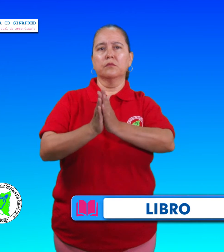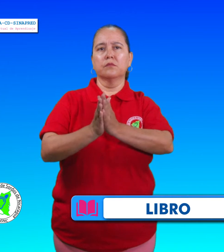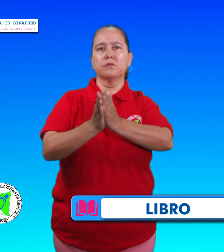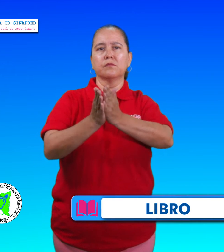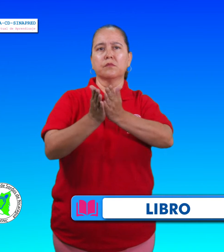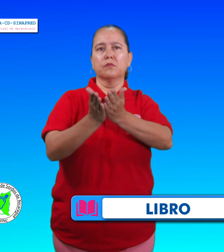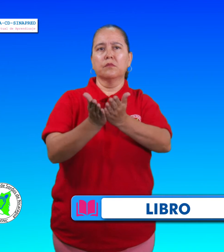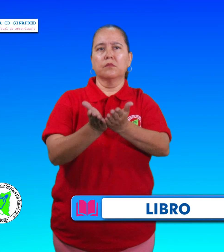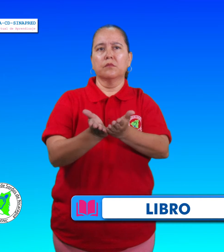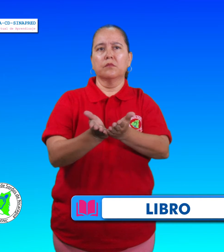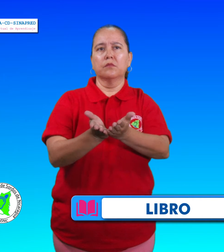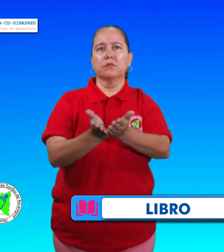Libro.